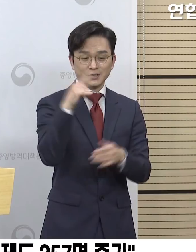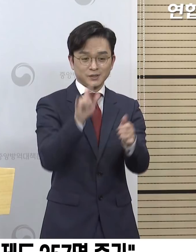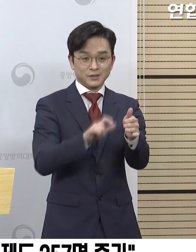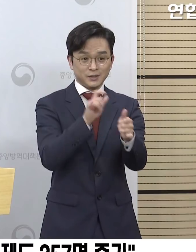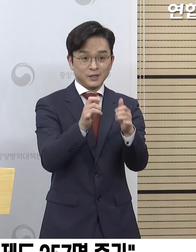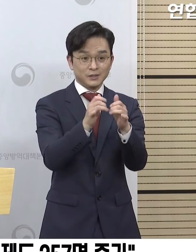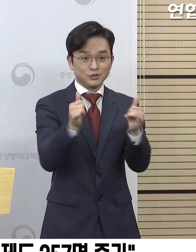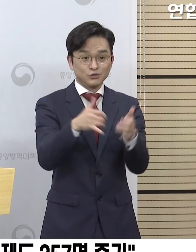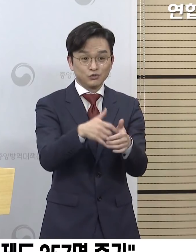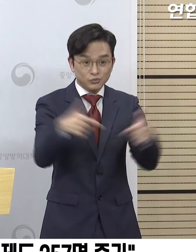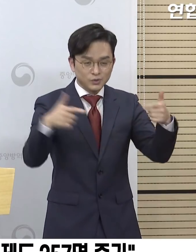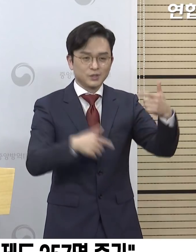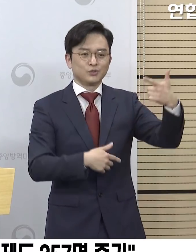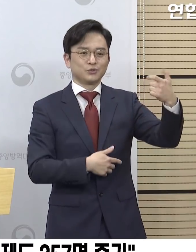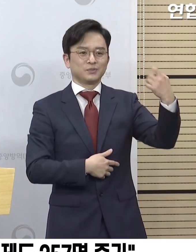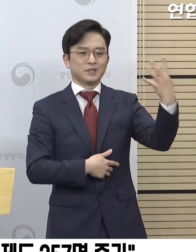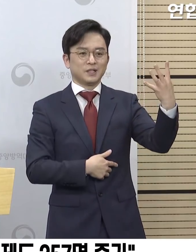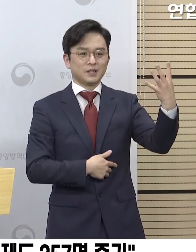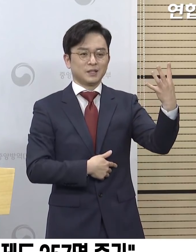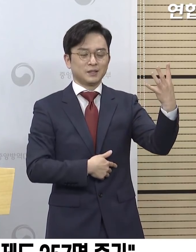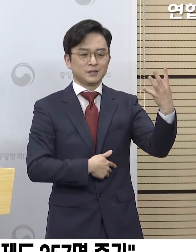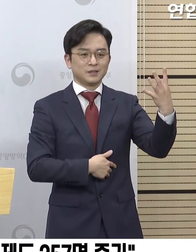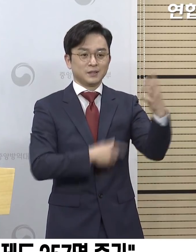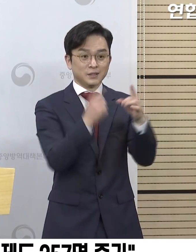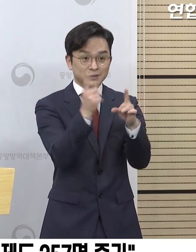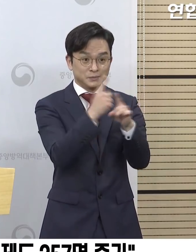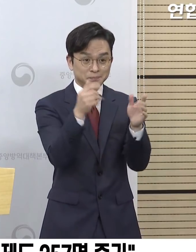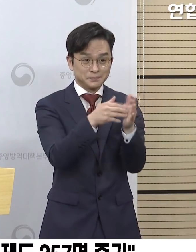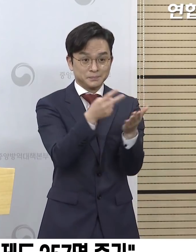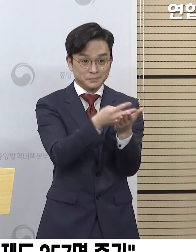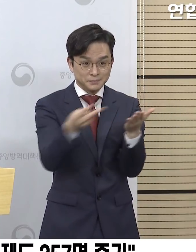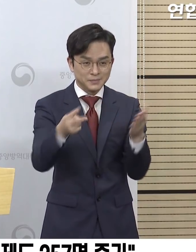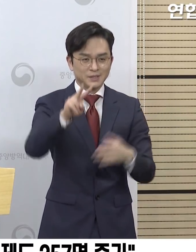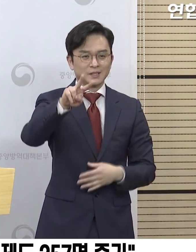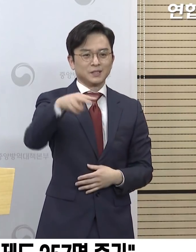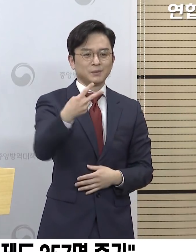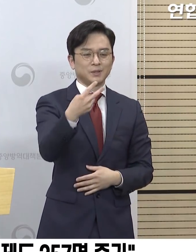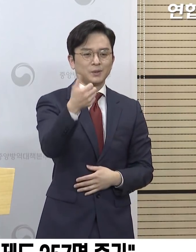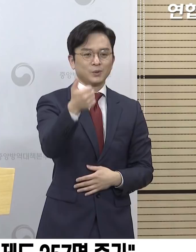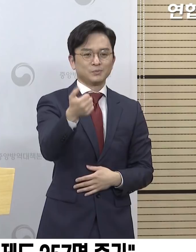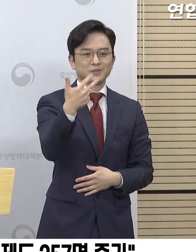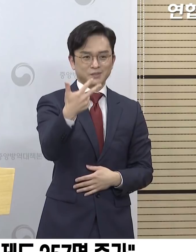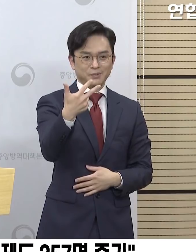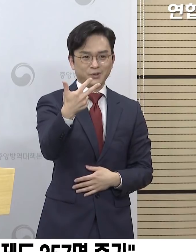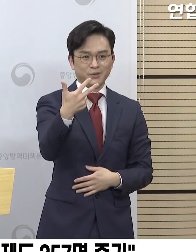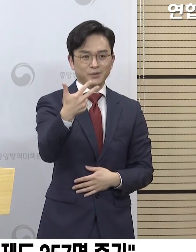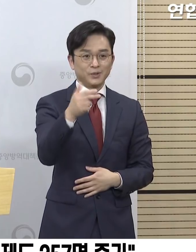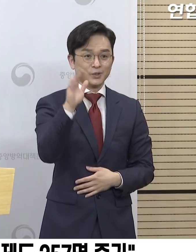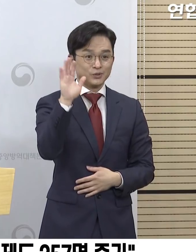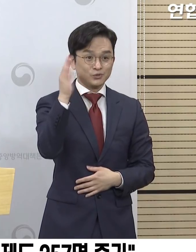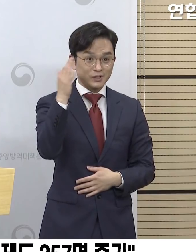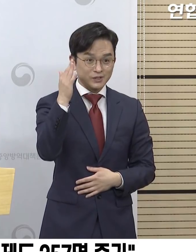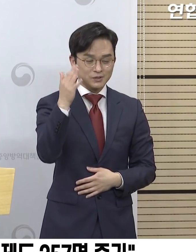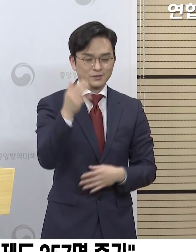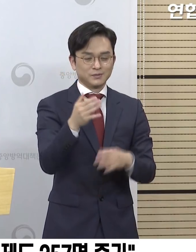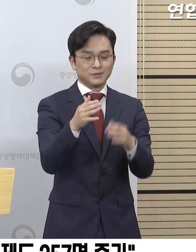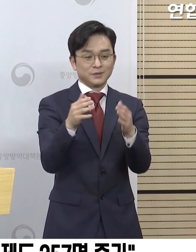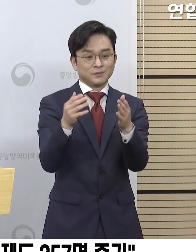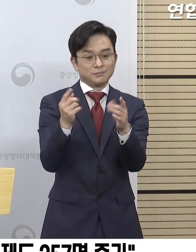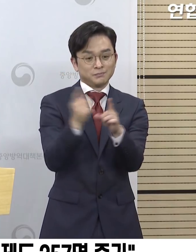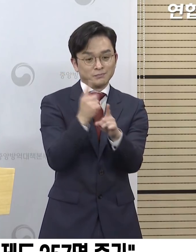확진자는 64명이었으며 격리 해제자는 257명으로 증가하여 전체적으로 격리 중에 있는 환자